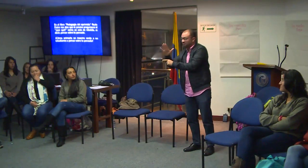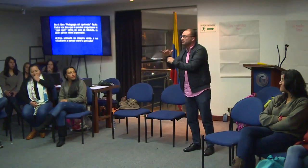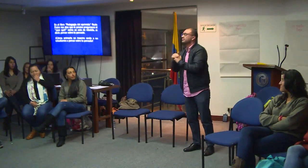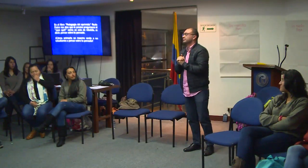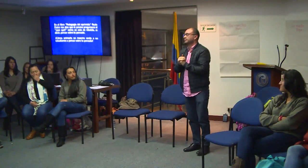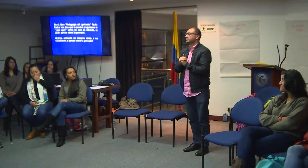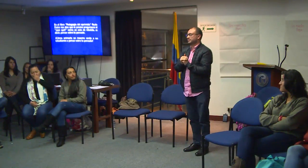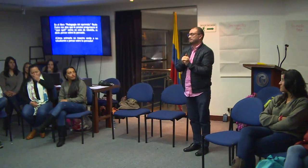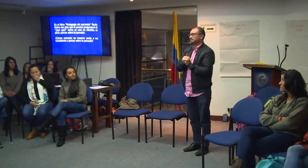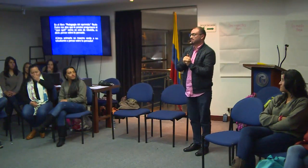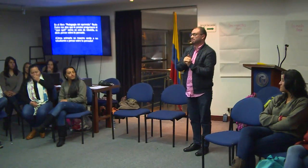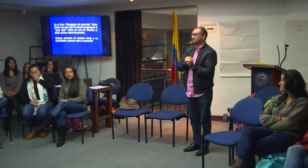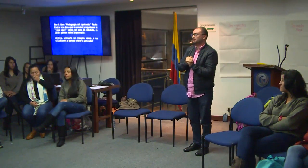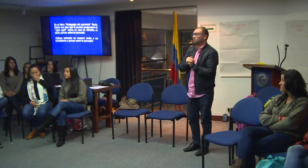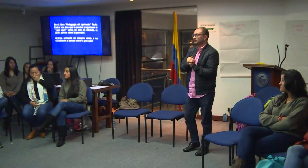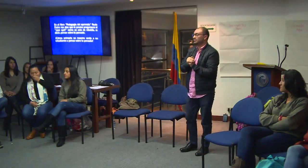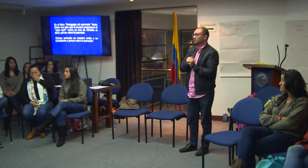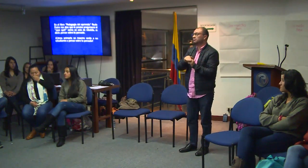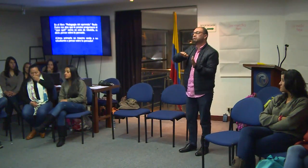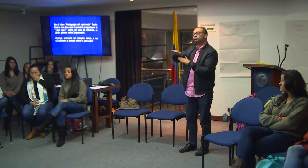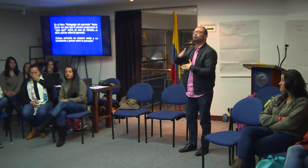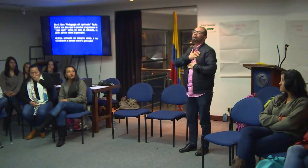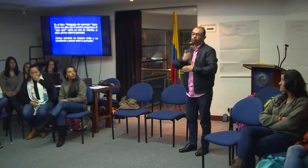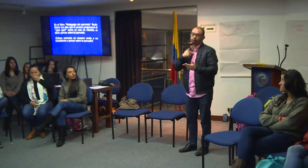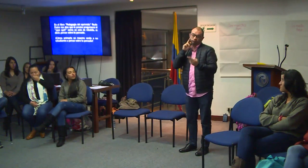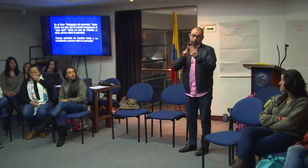trabajando, pero voy a dejarlo un momentico ahí.